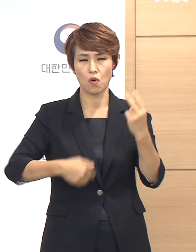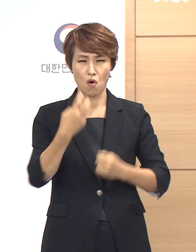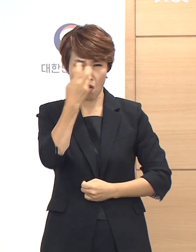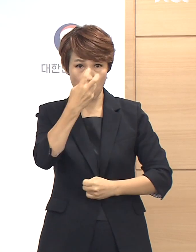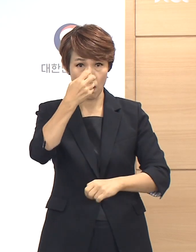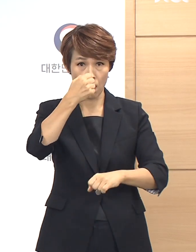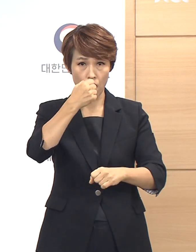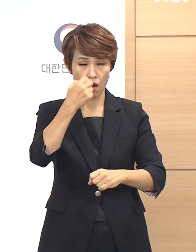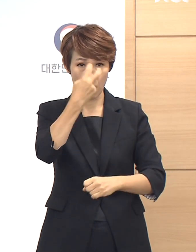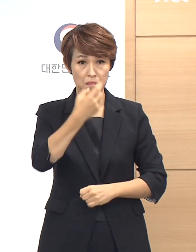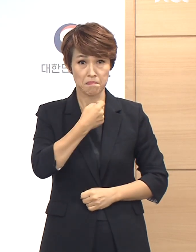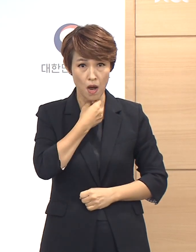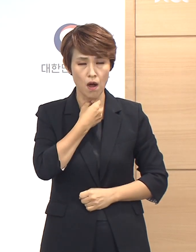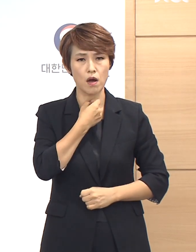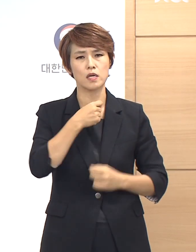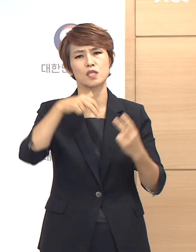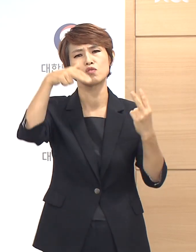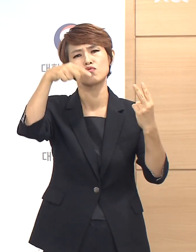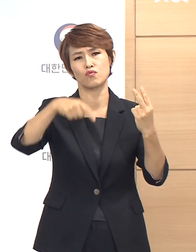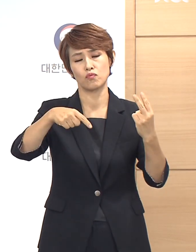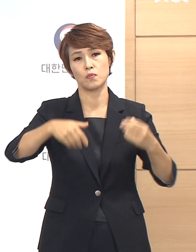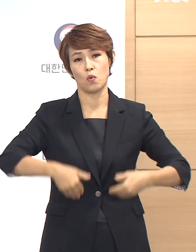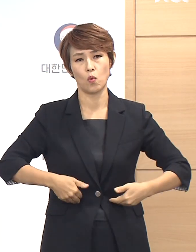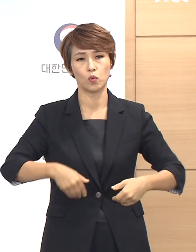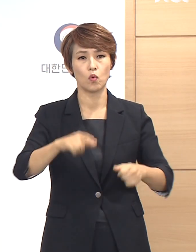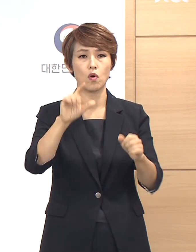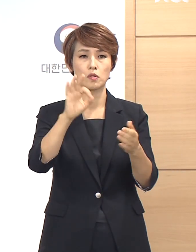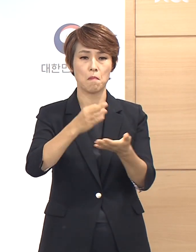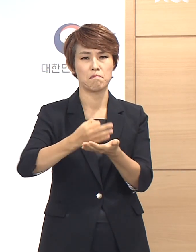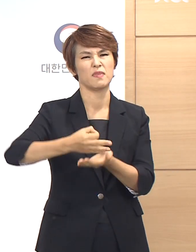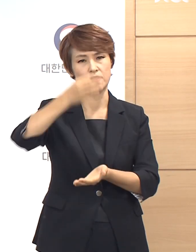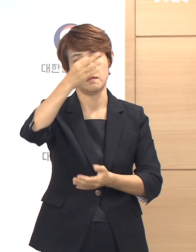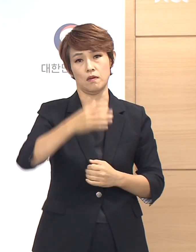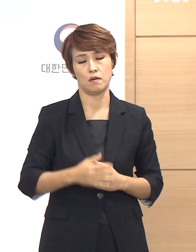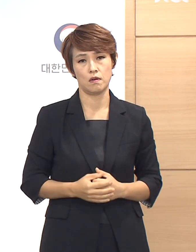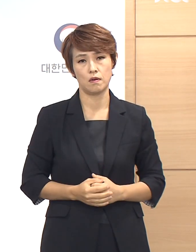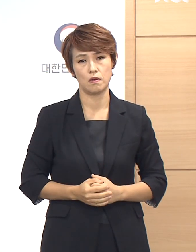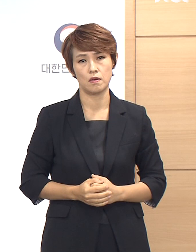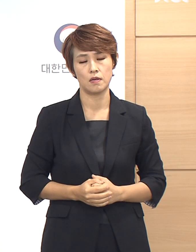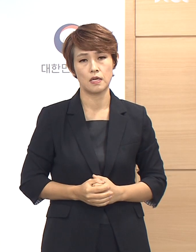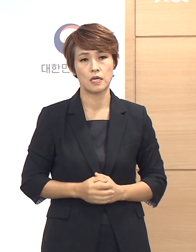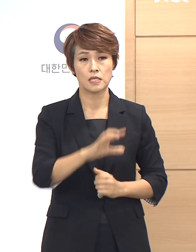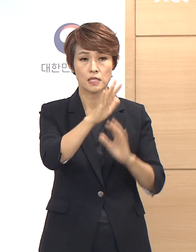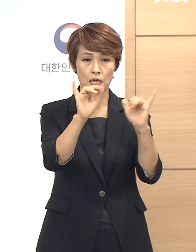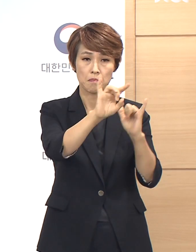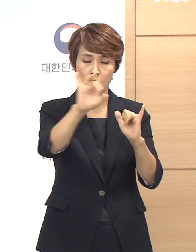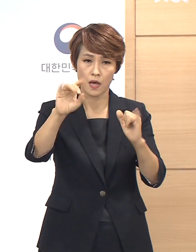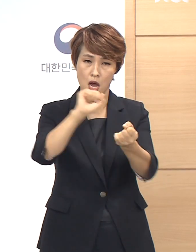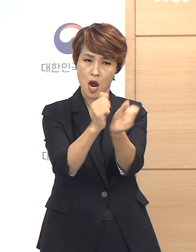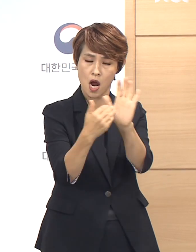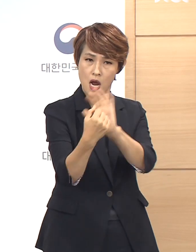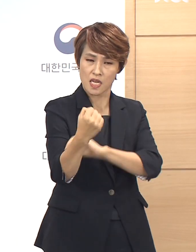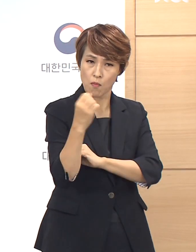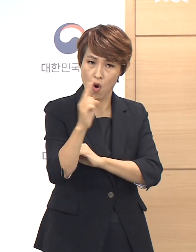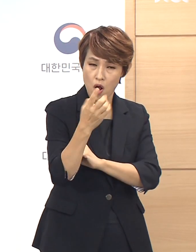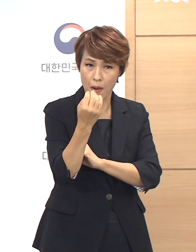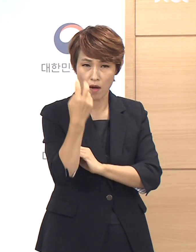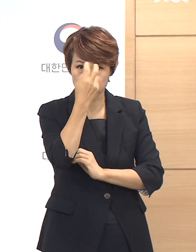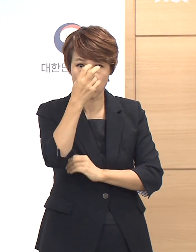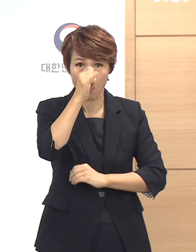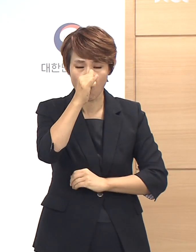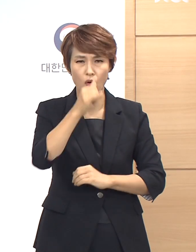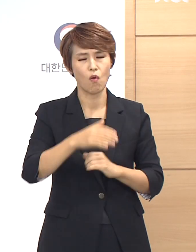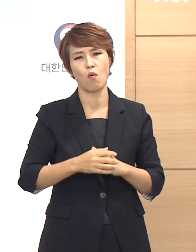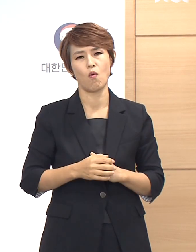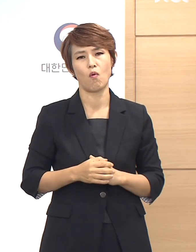민간에서 부담할 수 없을 정도의 어마어마한 비용이 들기 때문에 그건 실현 불가능한 일이고요. 전체적으로 지금 질병청에서 꾸준히 발표하고